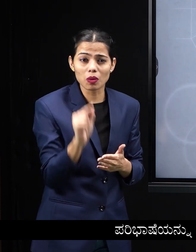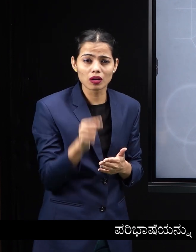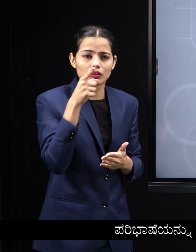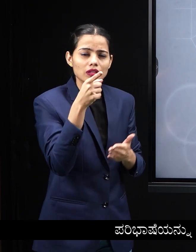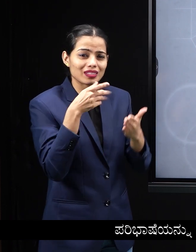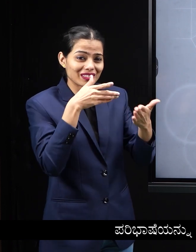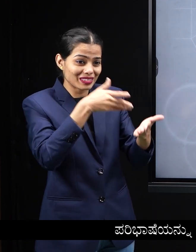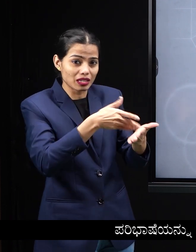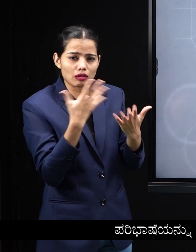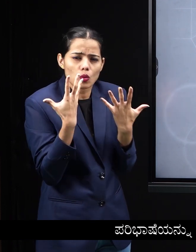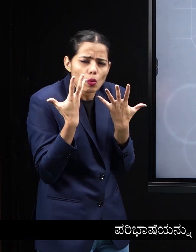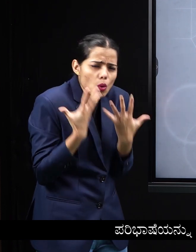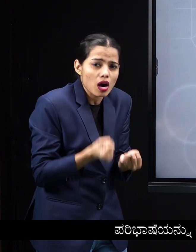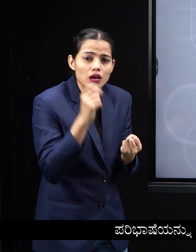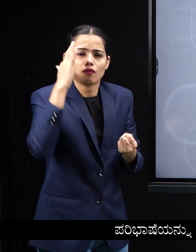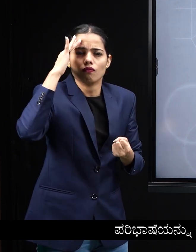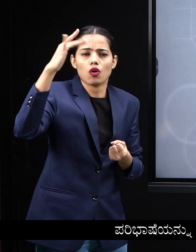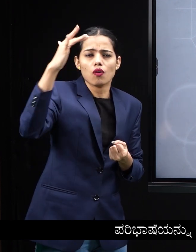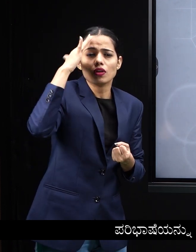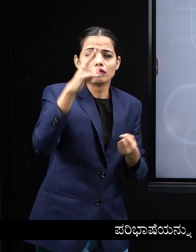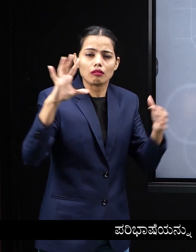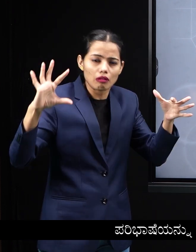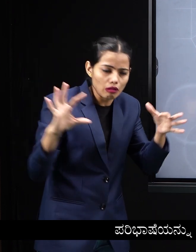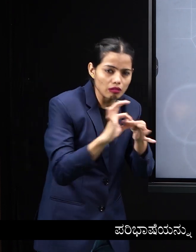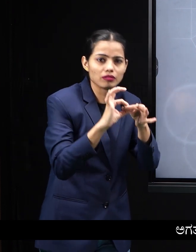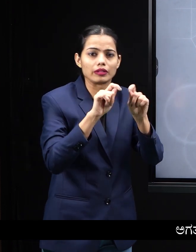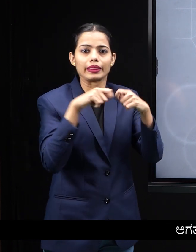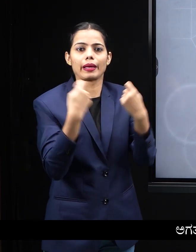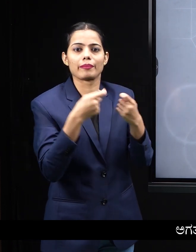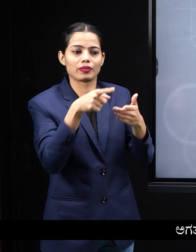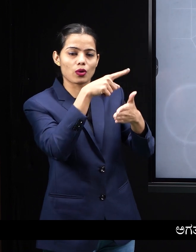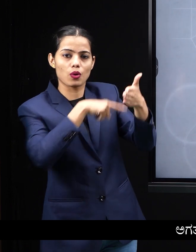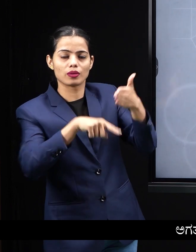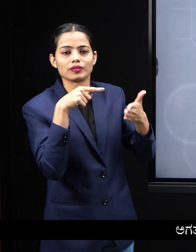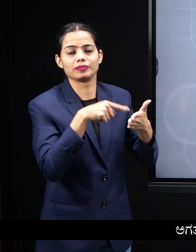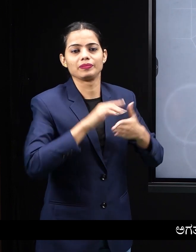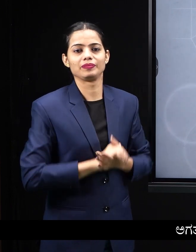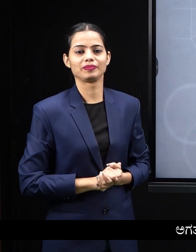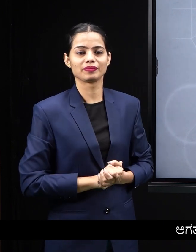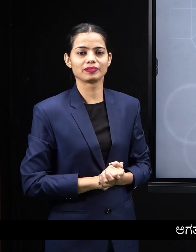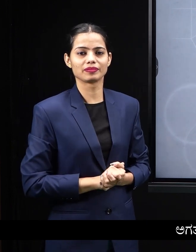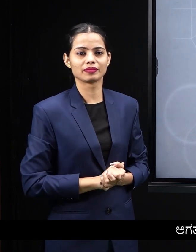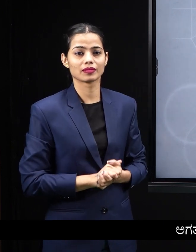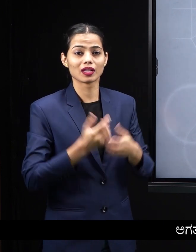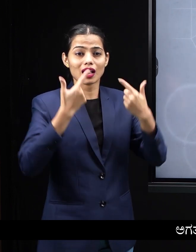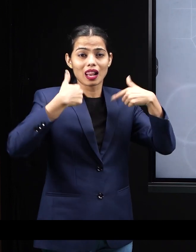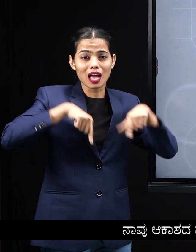ಪರಿಭಾಷೆಯನ್ನು ಅರ್ಥಮಾಡಿಕೊಳ್ಳುತ್ತೇವೆ ಮತ್ತು ಅವುಗಳಿಗೆ ಸಂಬಂಧಿಸಿದ ಅಗತ್ಯ ಸಿದ್ಧಾಂತಗಳನ್ನು ಬಹಿರಂಗಪಡಿಸುತ್ತೇವೆ.